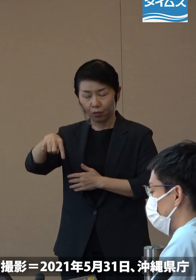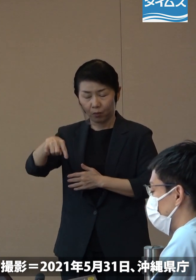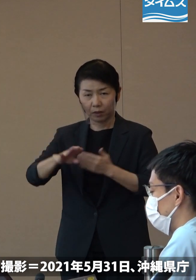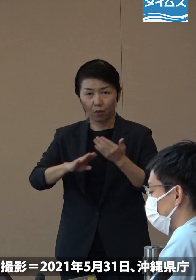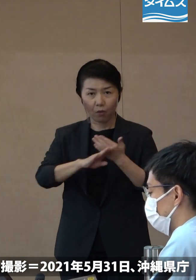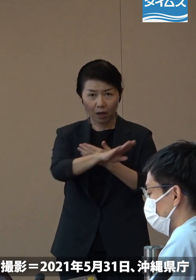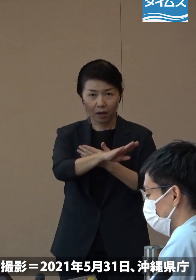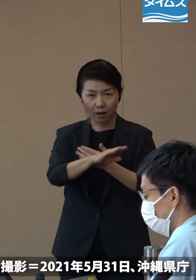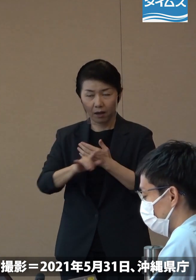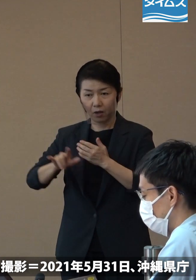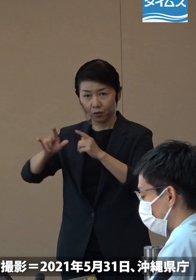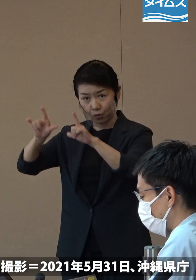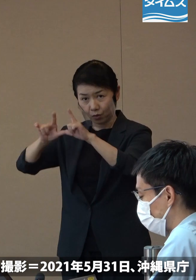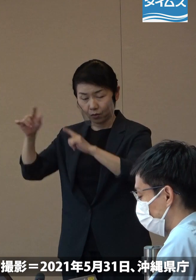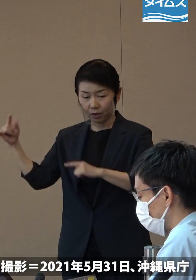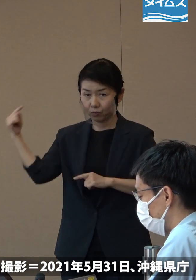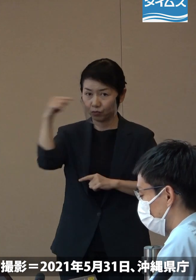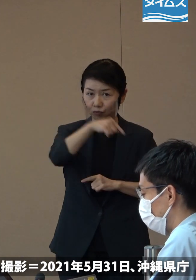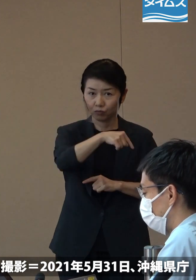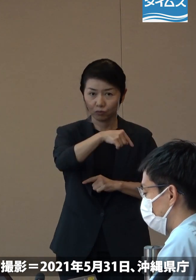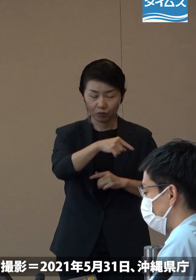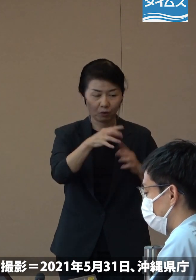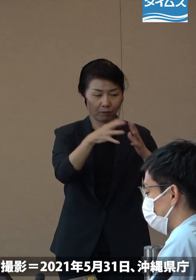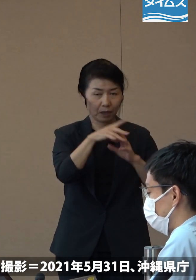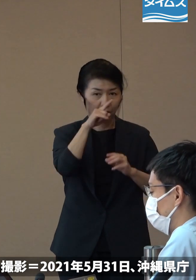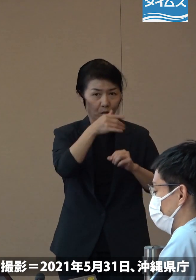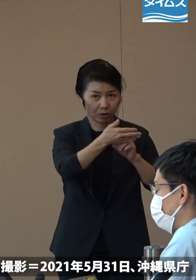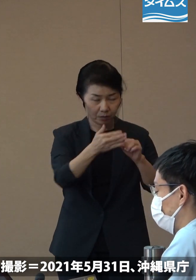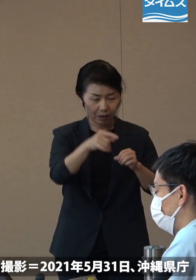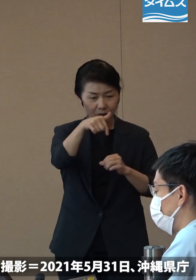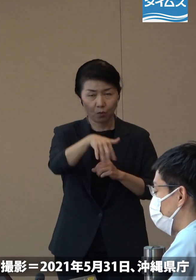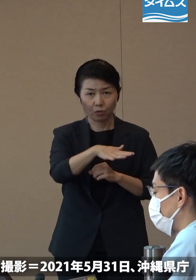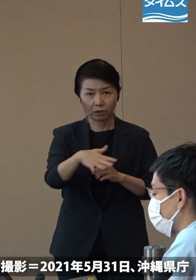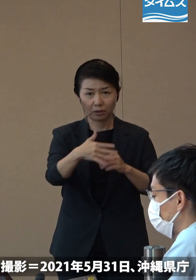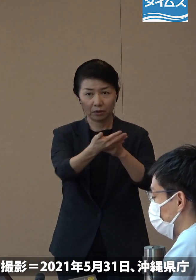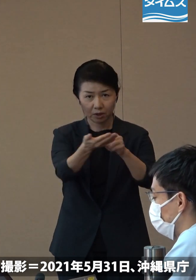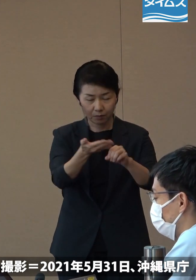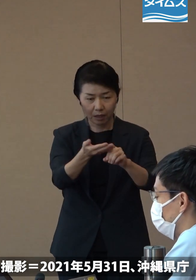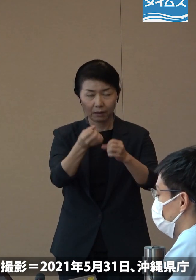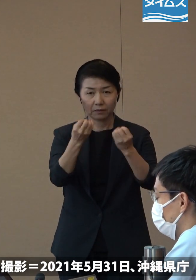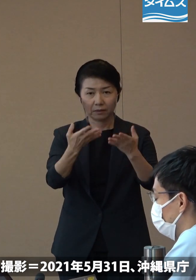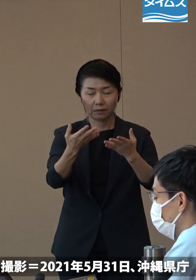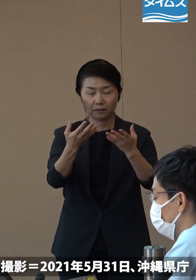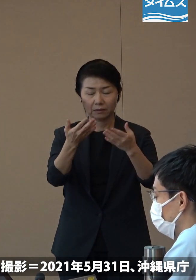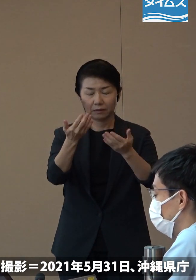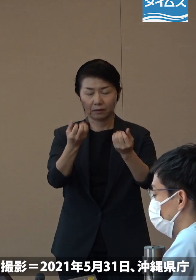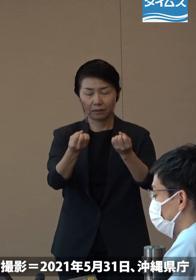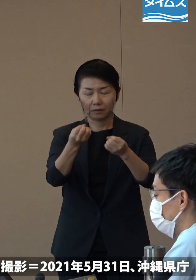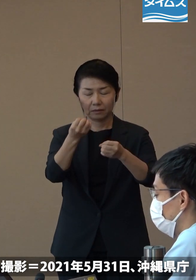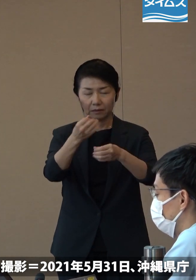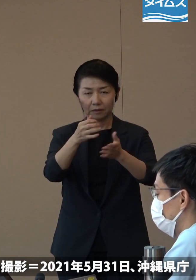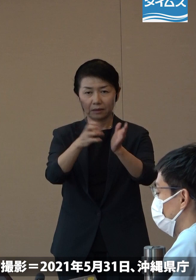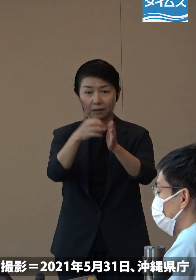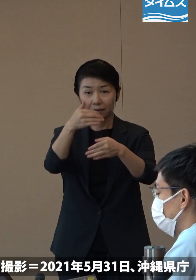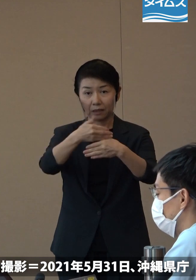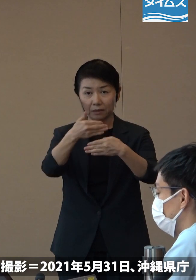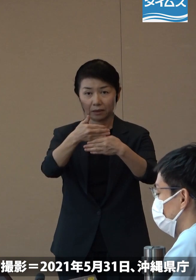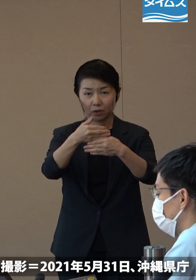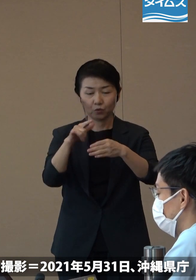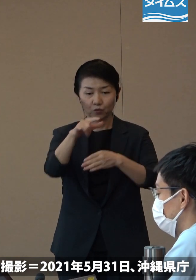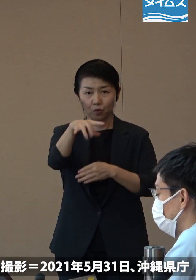宮古空港、下地島空港、新石垣空港においても、PCR 検査が受けられる体制をいたし